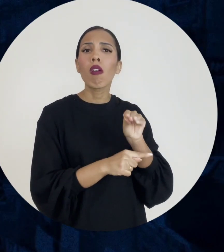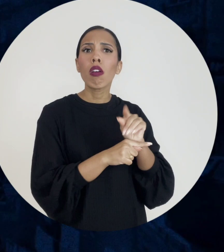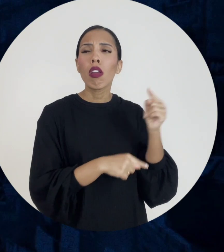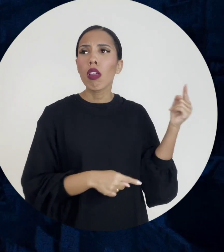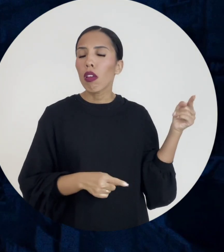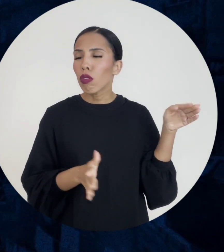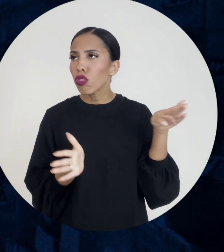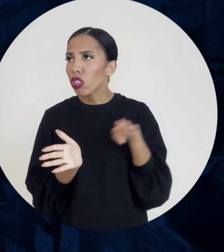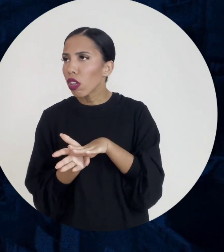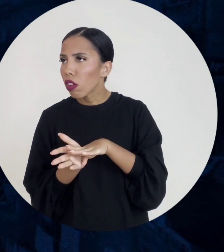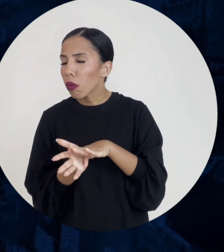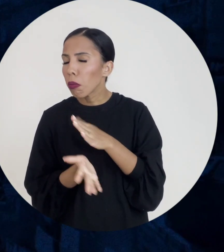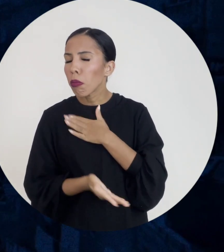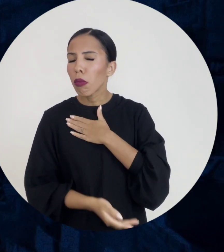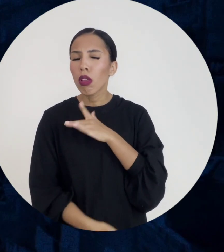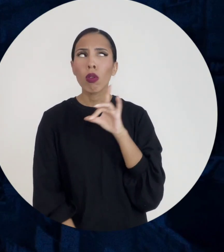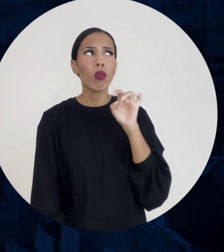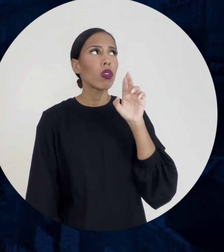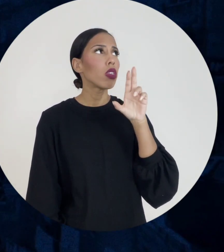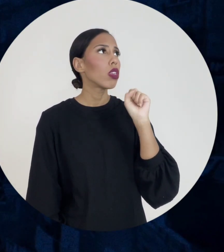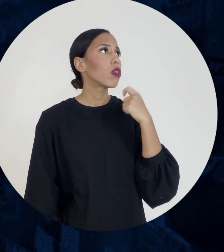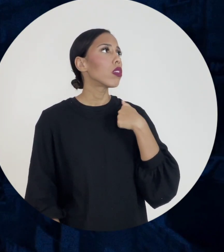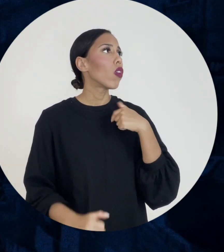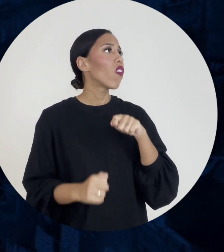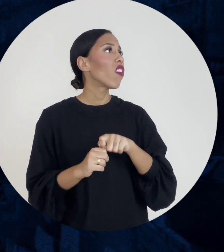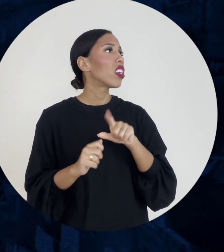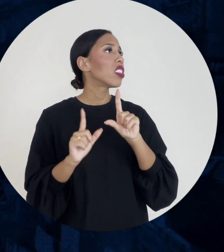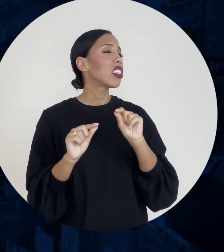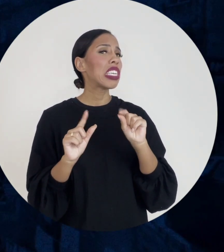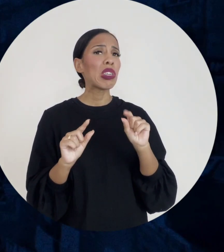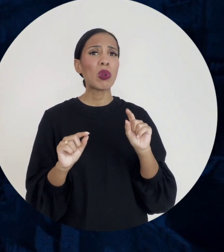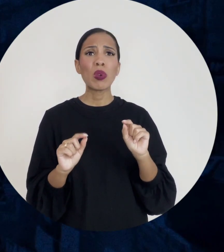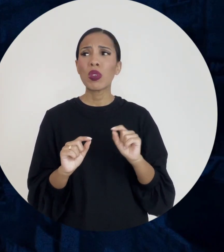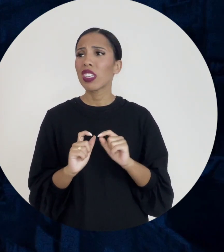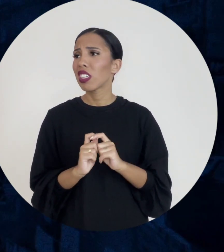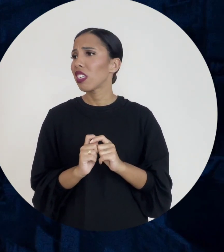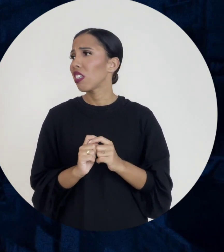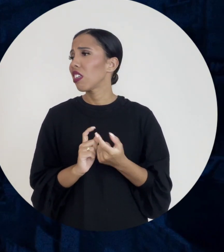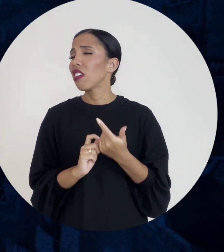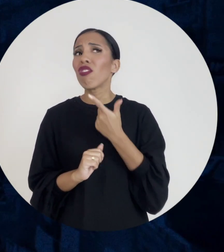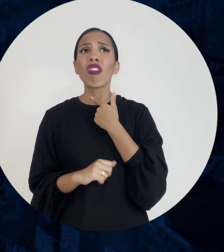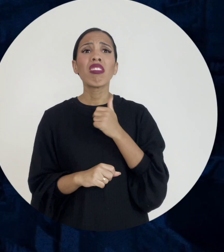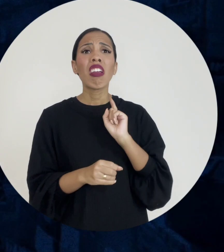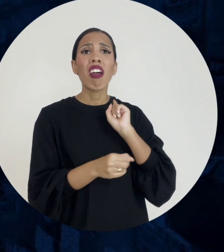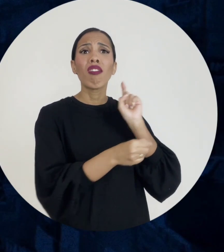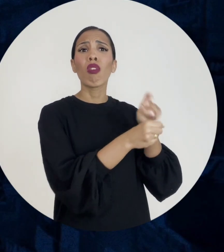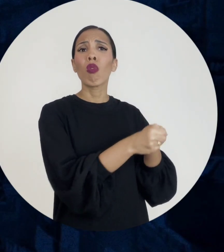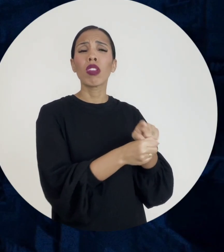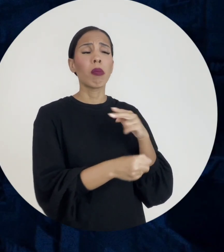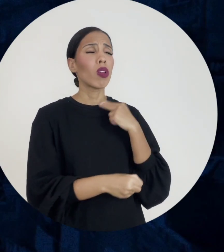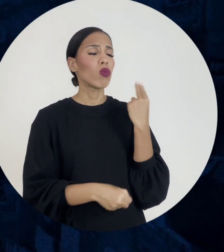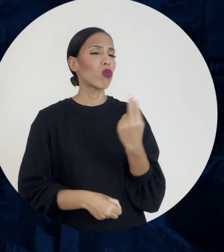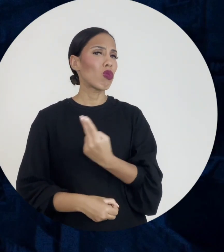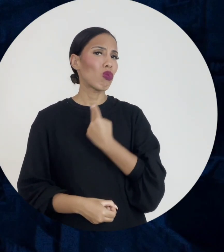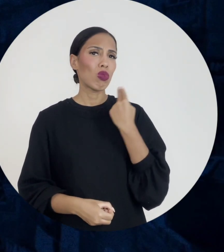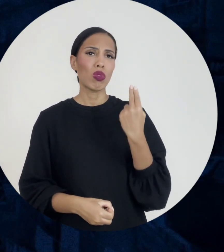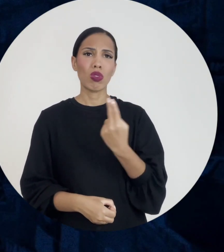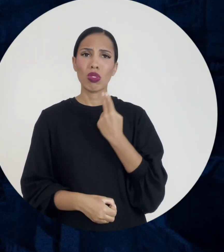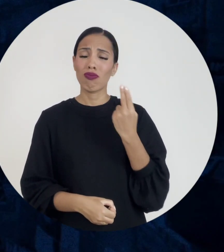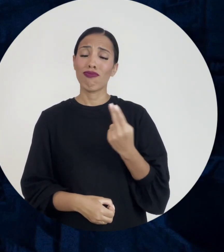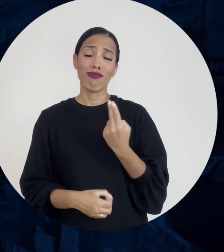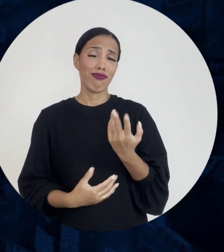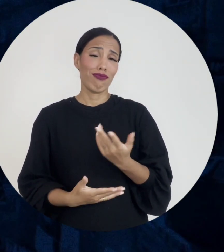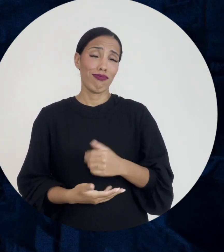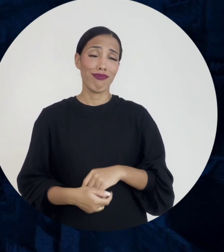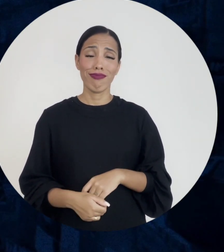meu Deus, falei, o que eu vim fazer aqui, né? Aquela coisa de eu quero voltar, mas não tinha jeito, né?